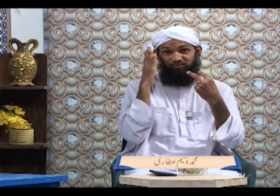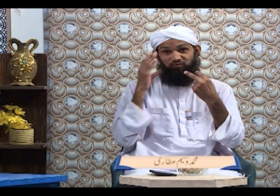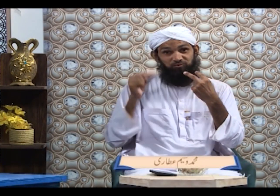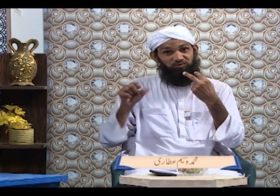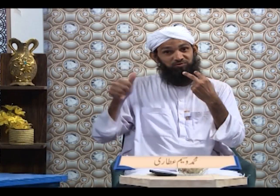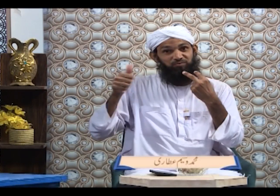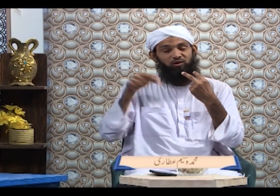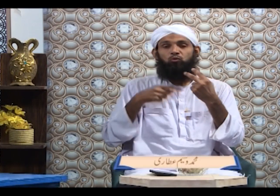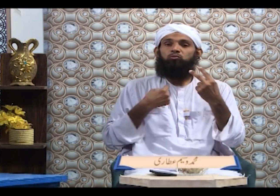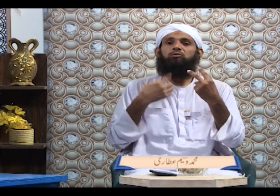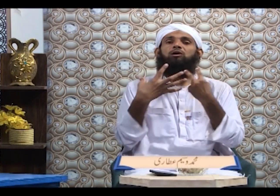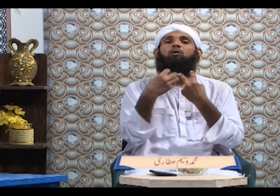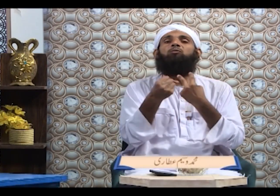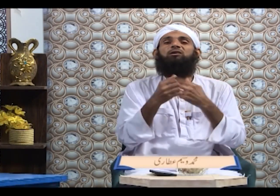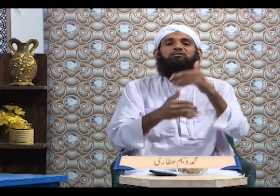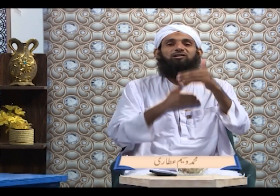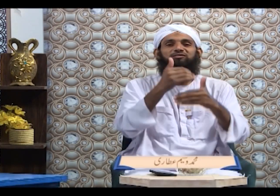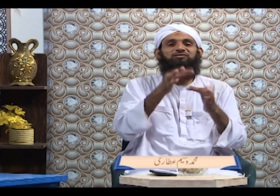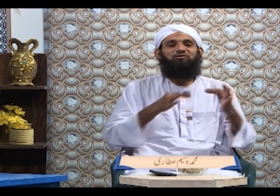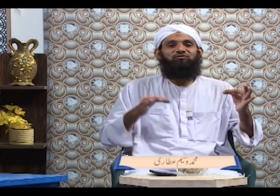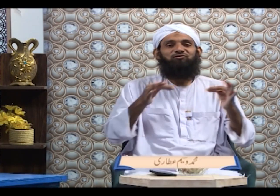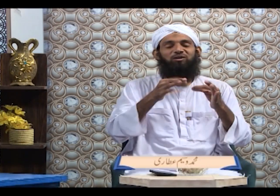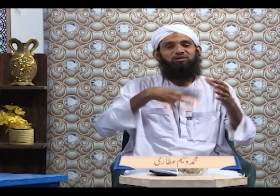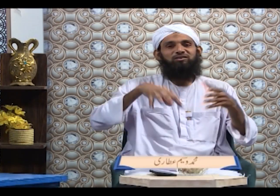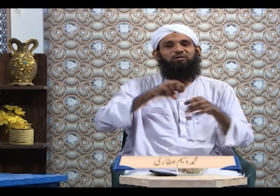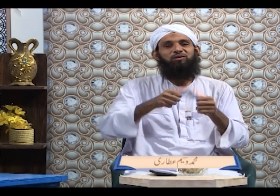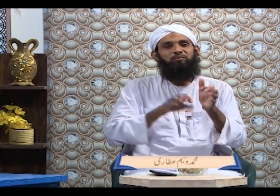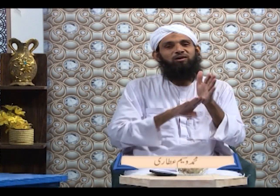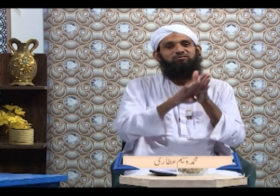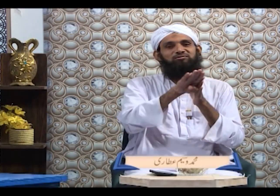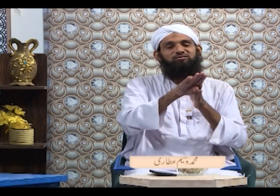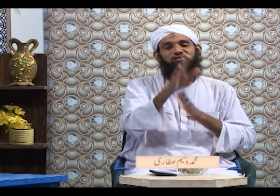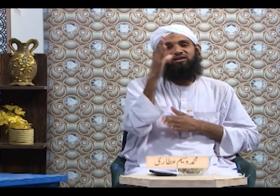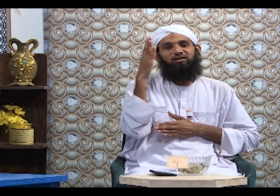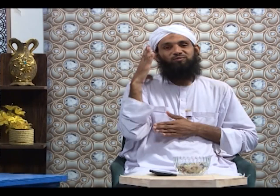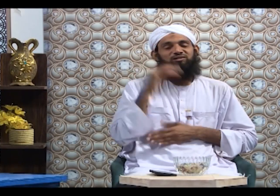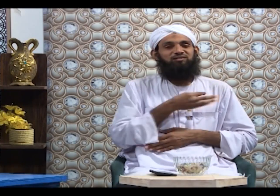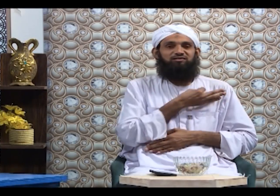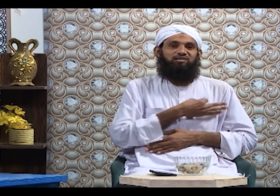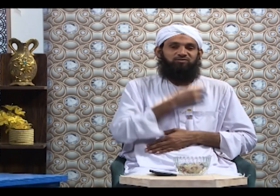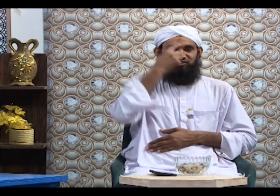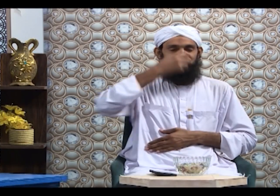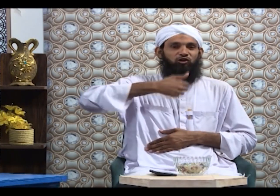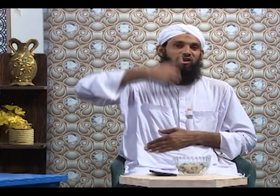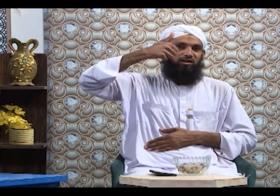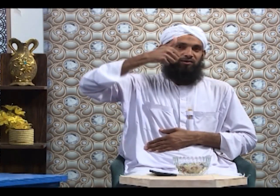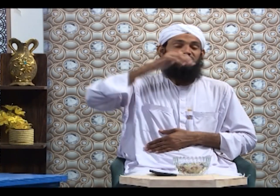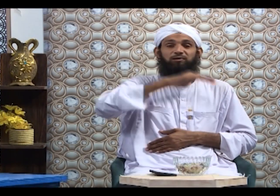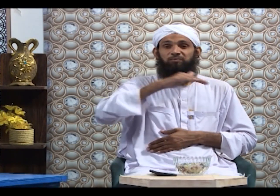ملے گی اور وہ بھی نیکیوں کی طرف مائل ہوں گے انشاءاللہ عز و جل۔ بچوں کی دینی تربیت کرنے کا فائدہ یہ ہوگا کہ دنیا